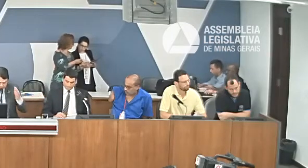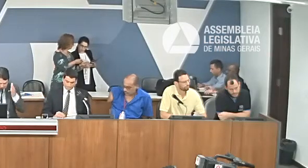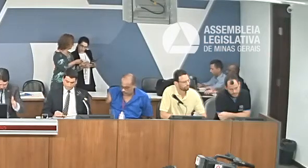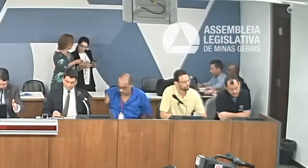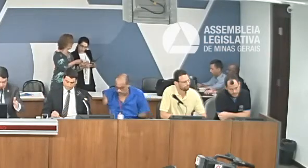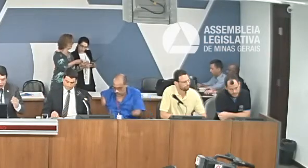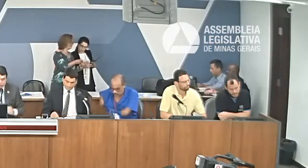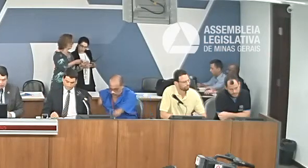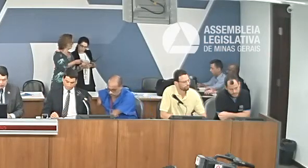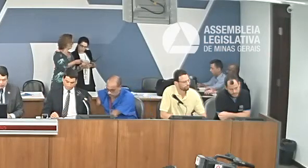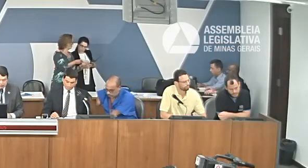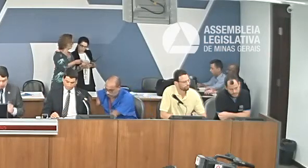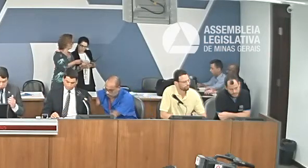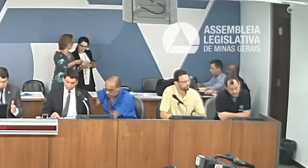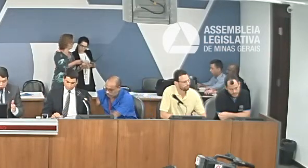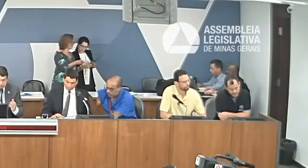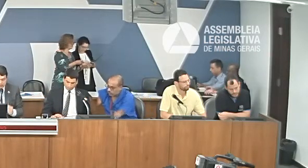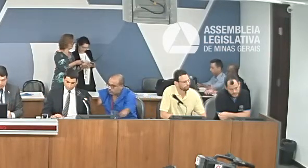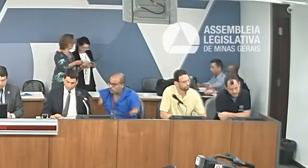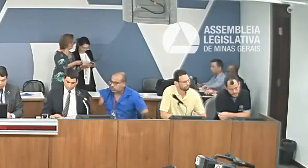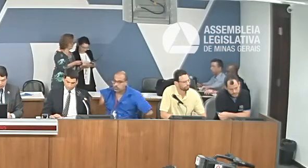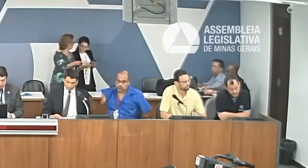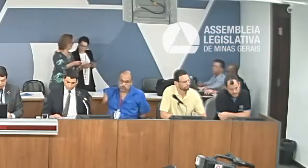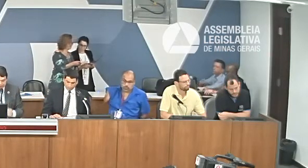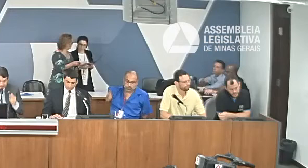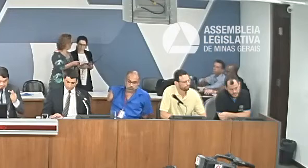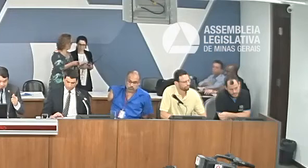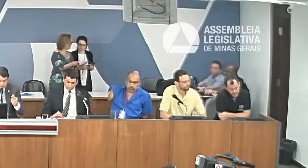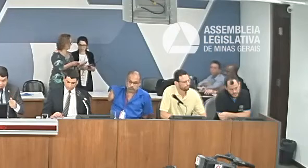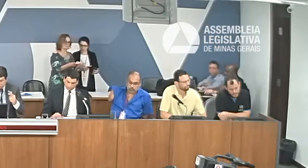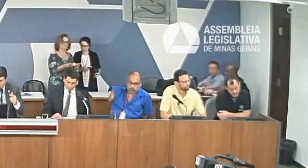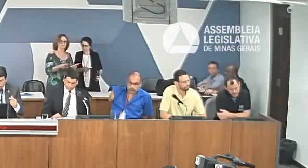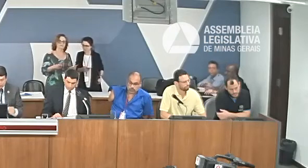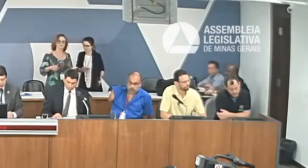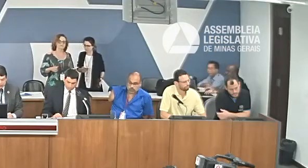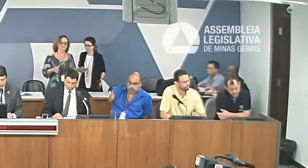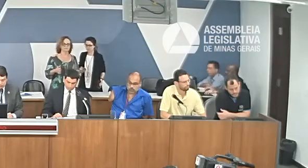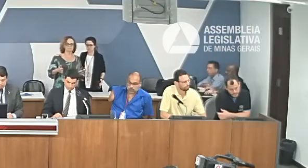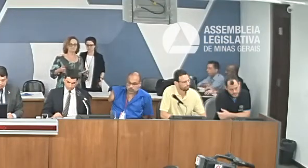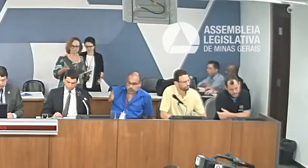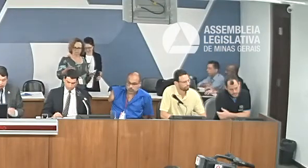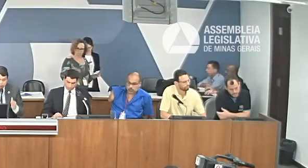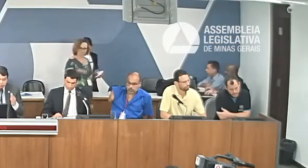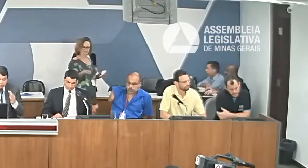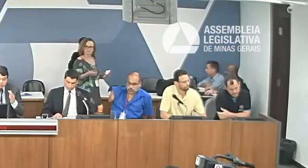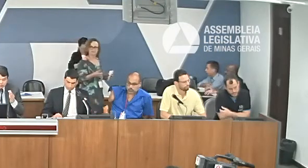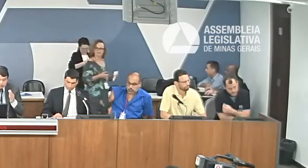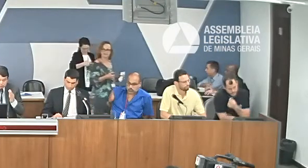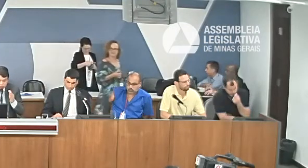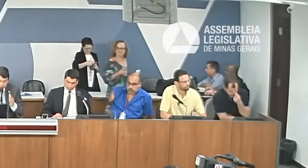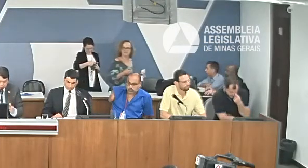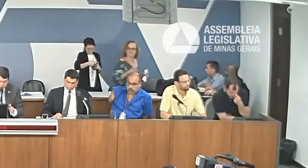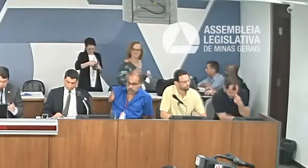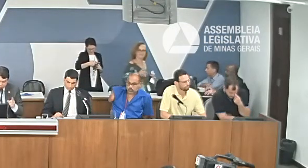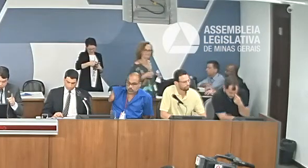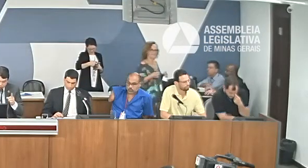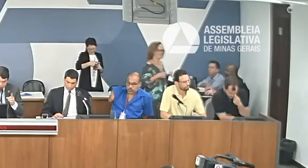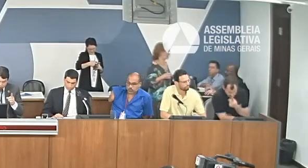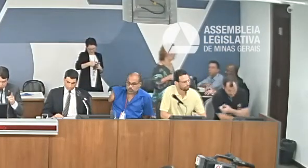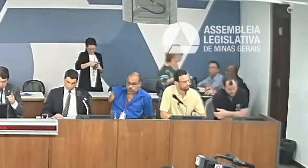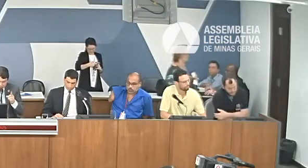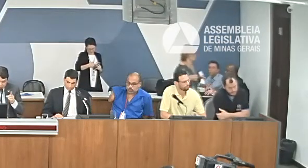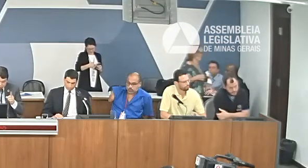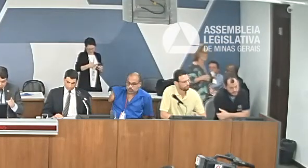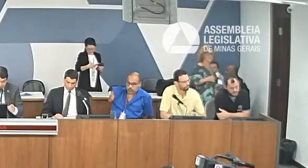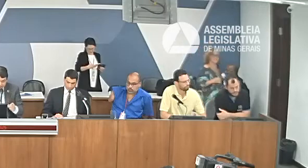passou agora executar executar o que existe aí às vezes foram votadas então vamos fazê las cumprir porque elas